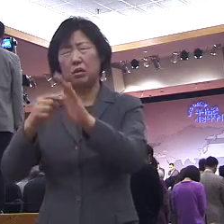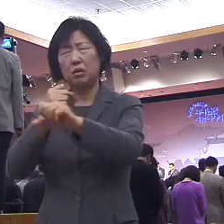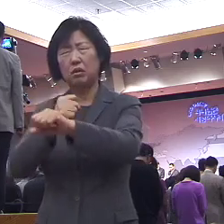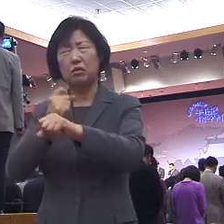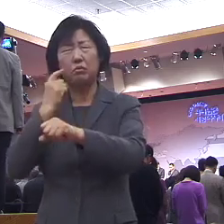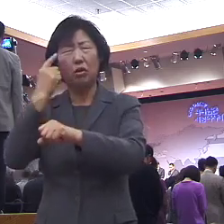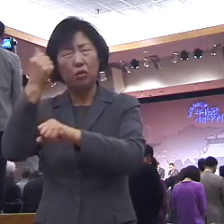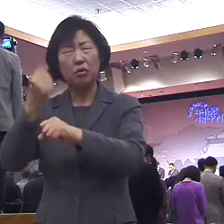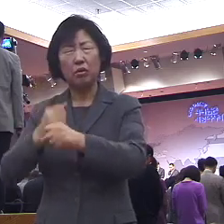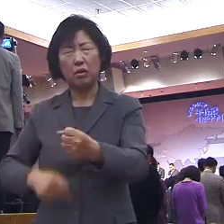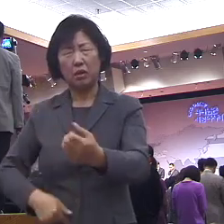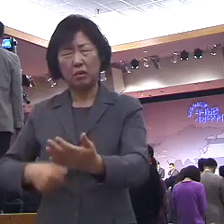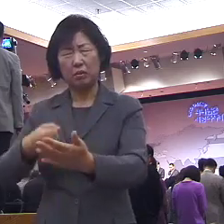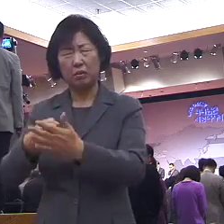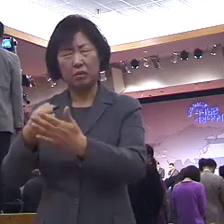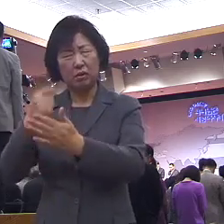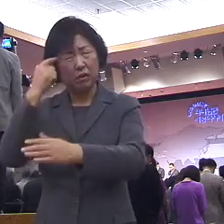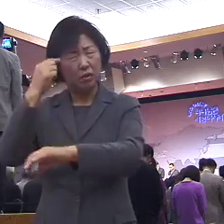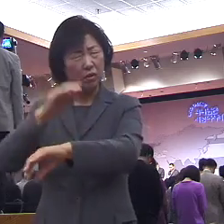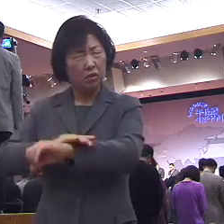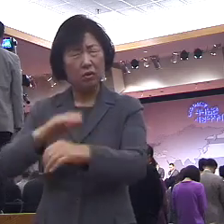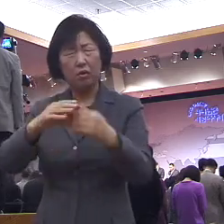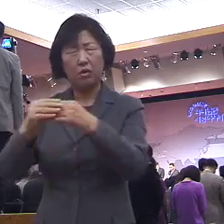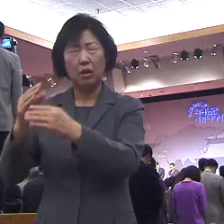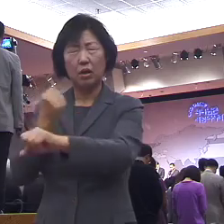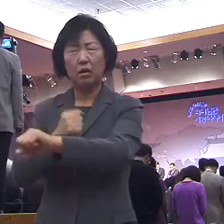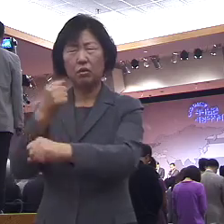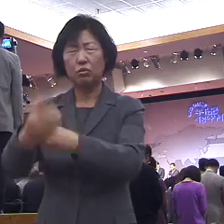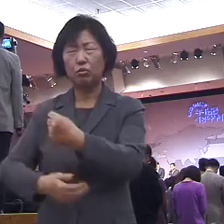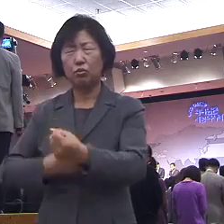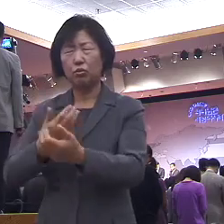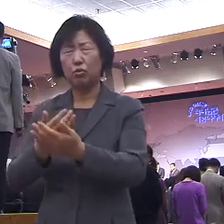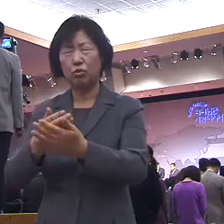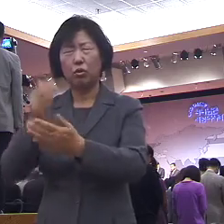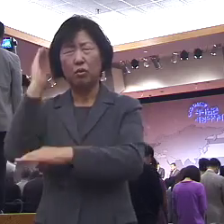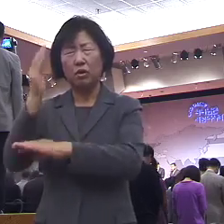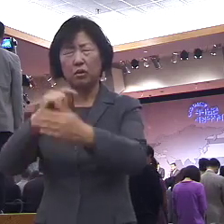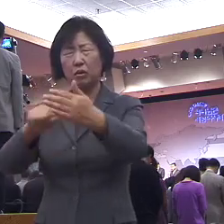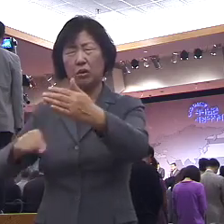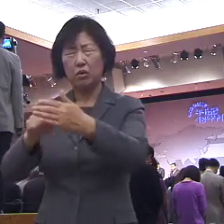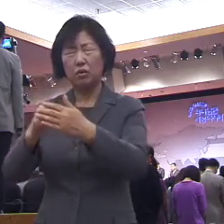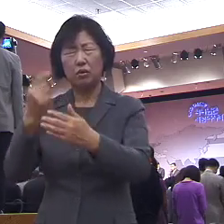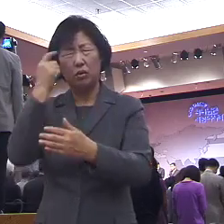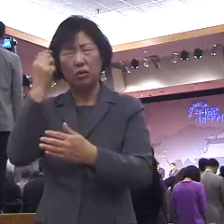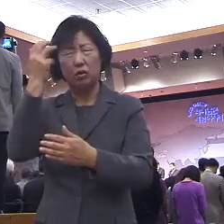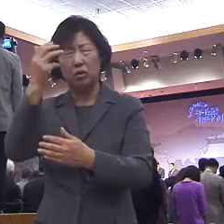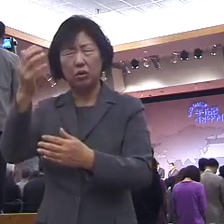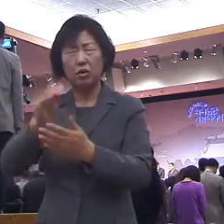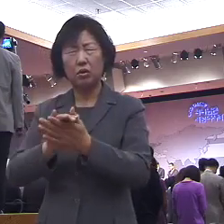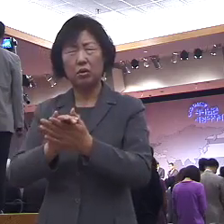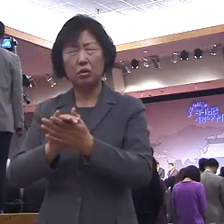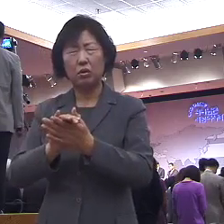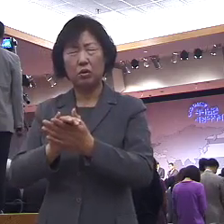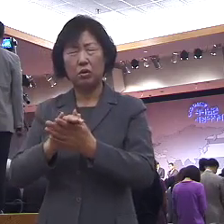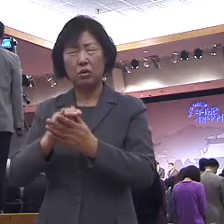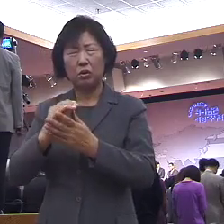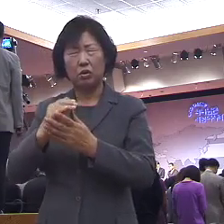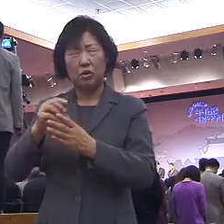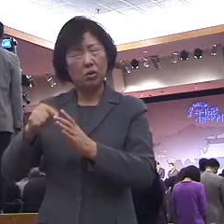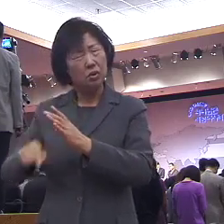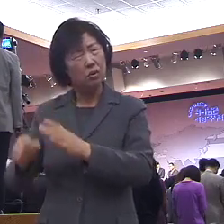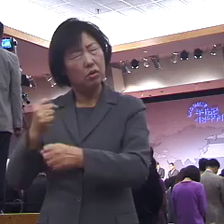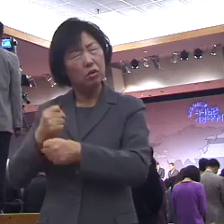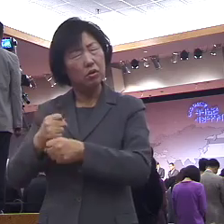하나님의 담대함과 지혜로 저희 교회를 하나님의 길로 이끌게 하여 주시옵소서. 오늘 말씀 가운데 성령께서 저 영혼 깊은 곳을